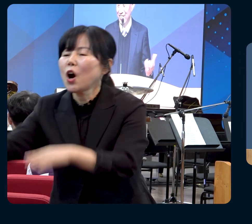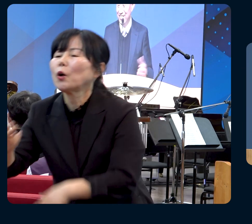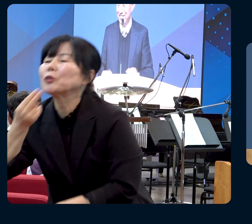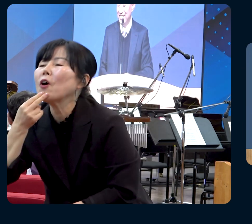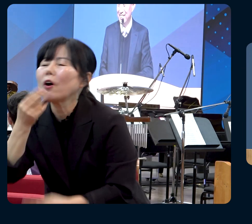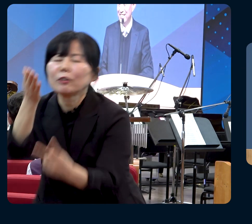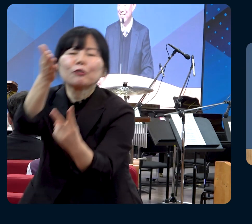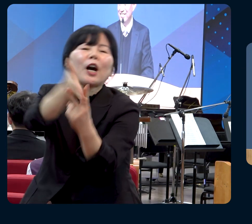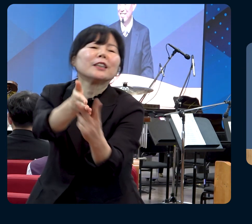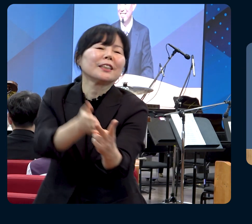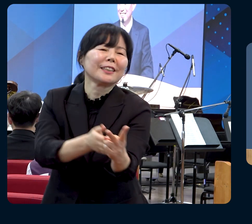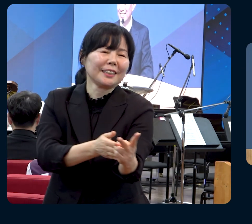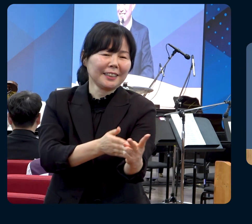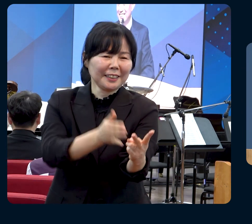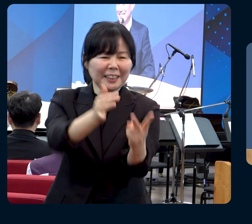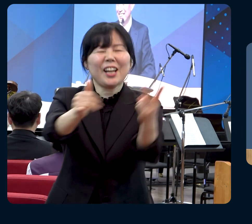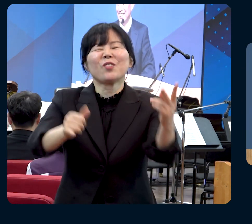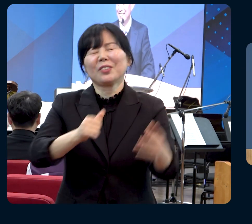인간하고.